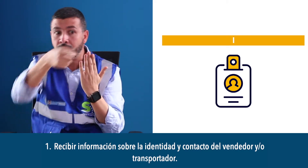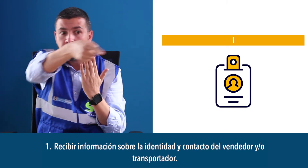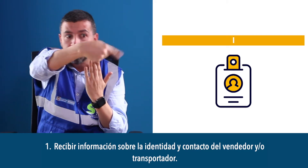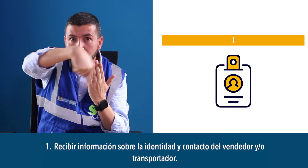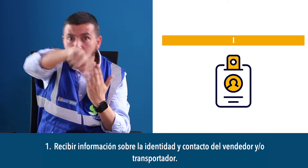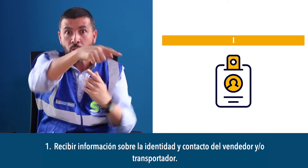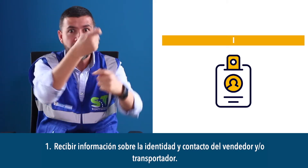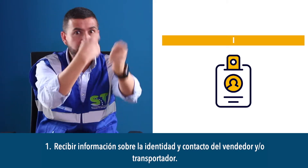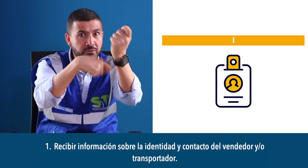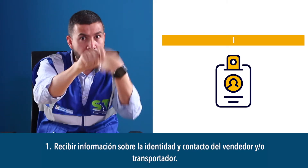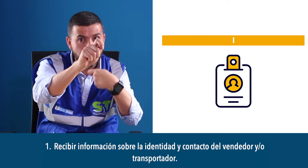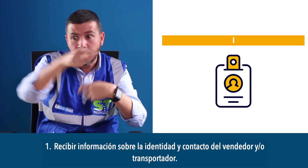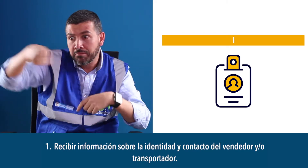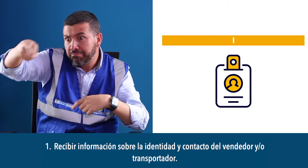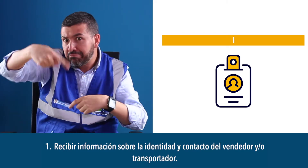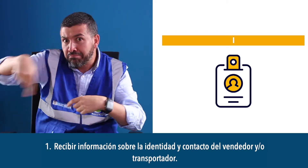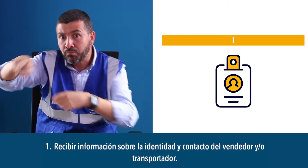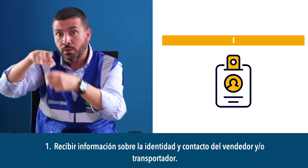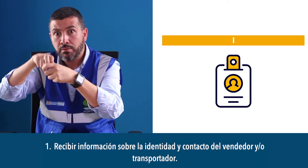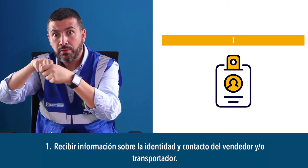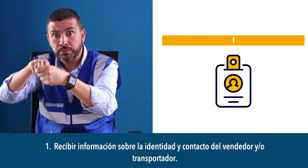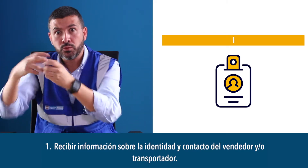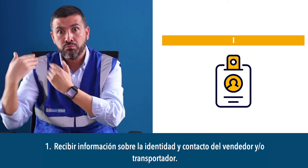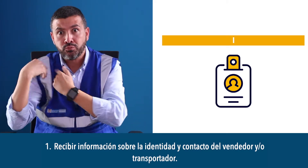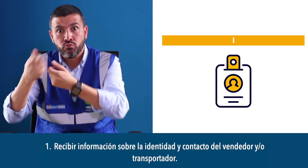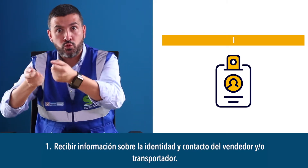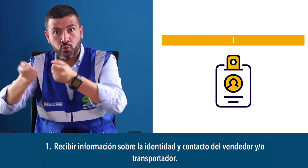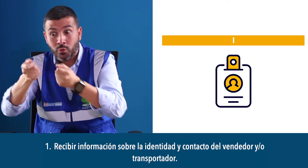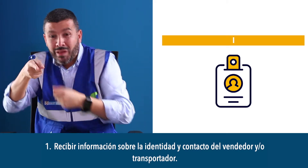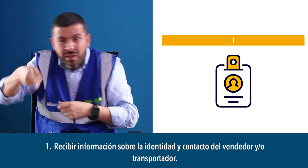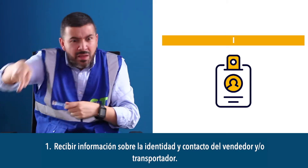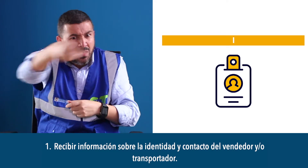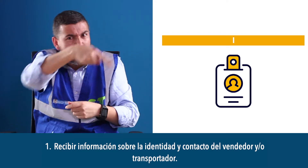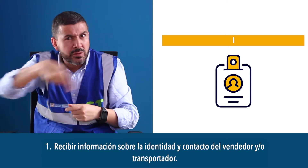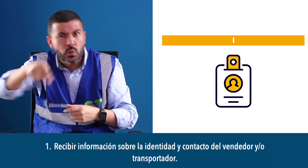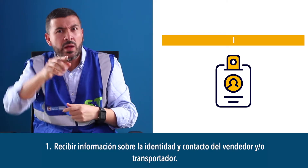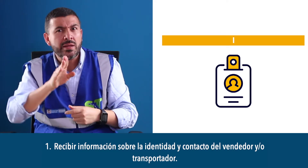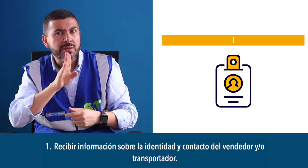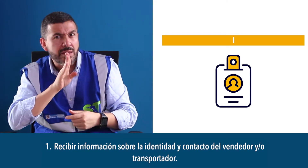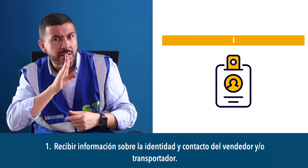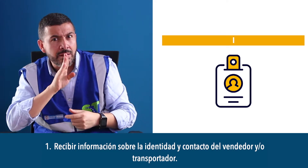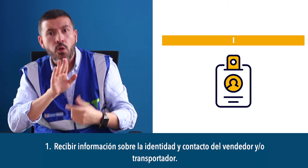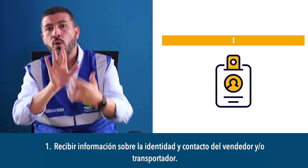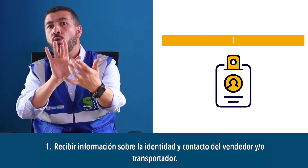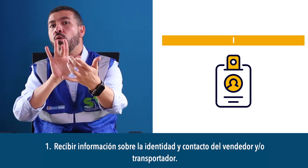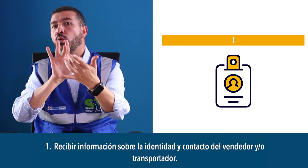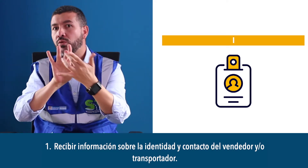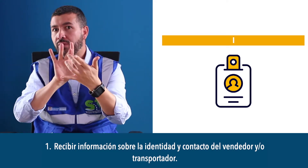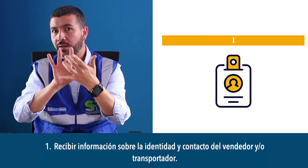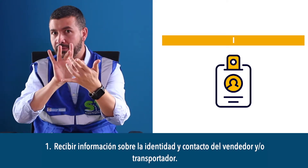información sobre la identidad y contacto del vendedor y o transportador